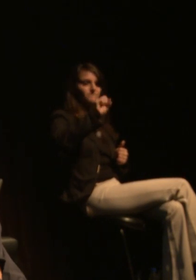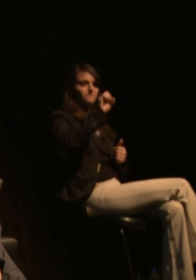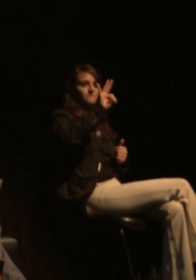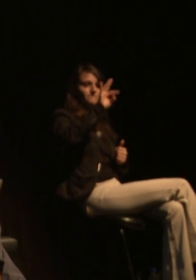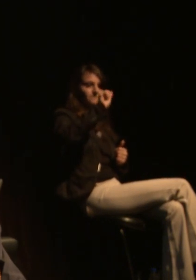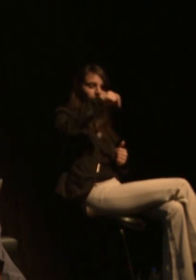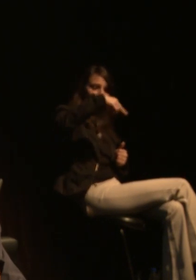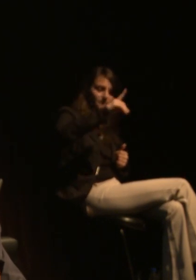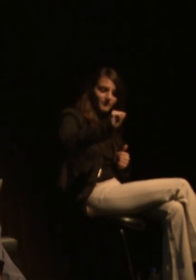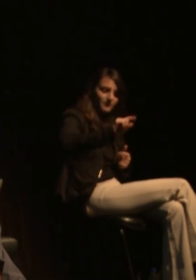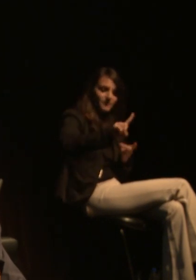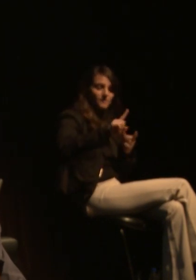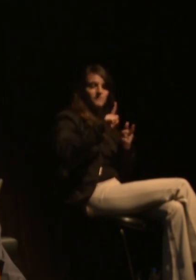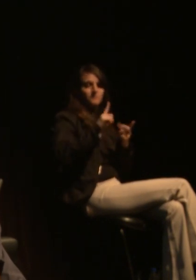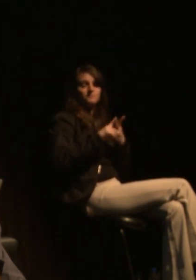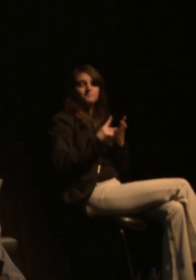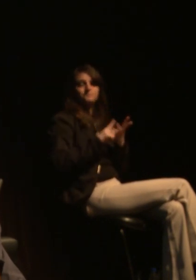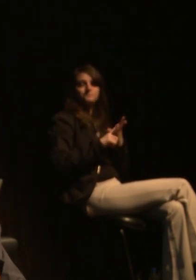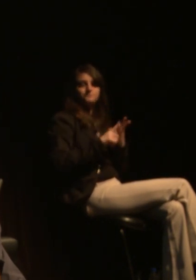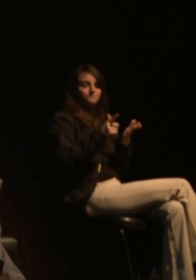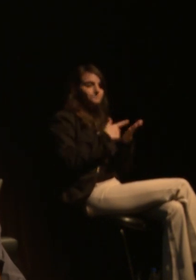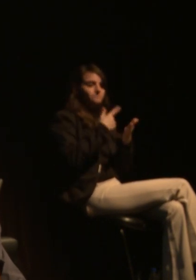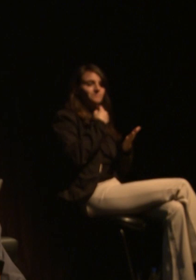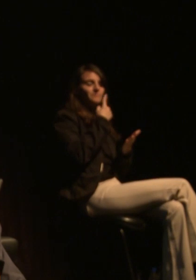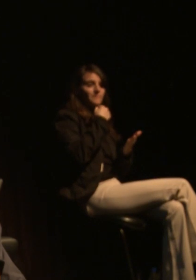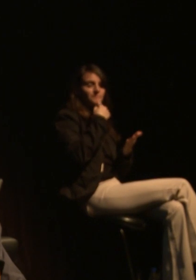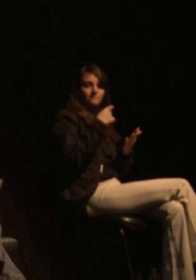Stendhal. O Vermelho e o Negro foi um livro fundamental para mim.